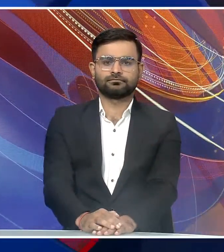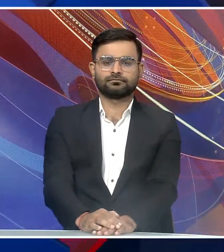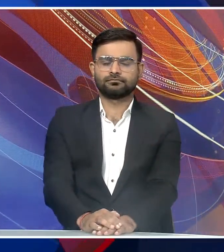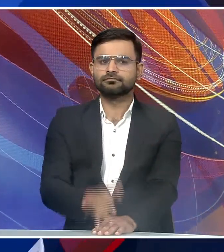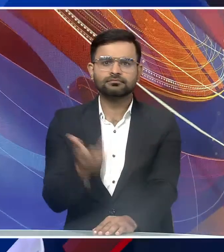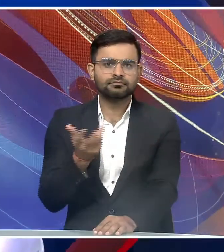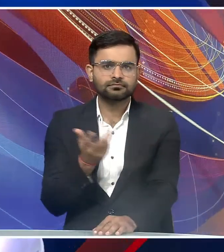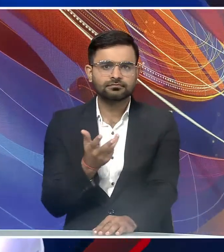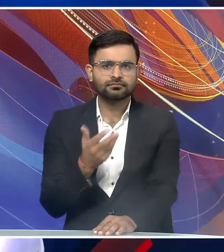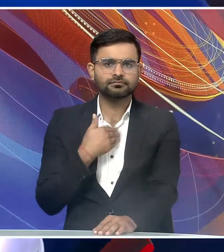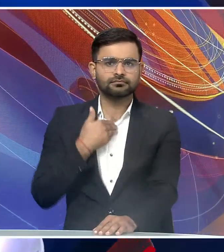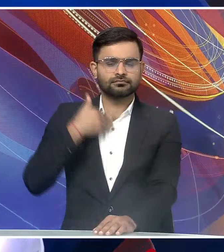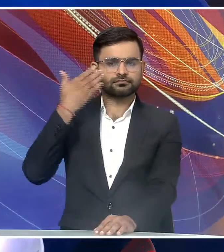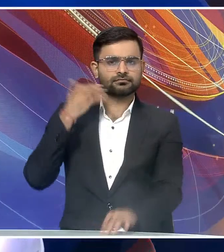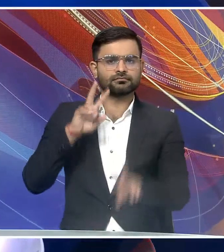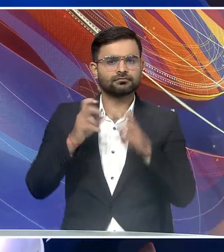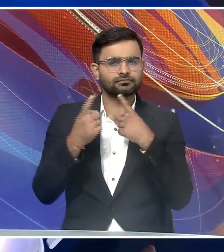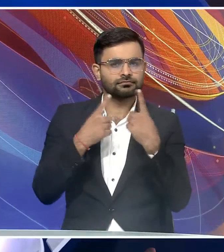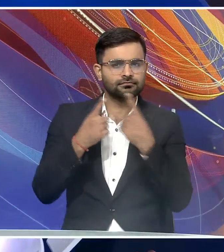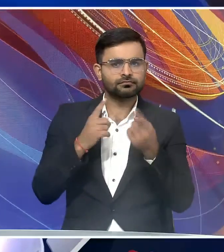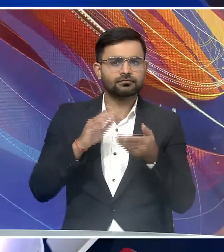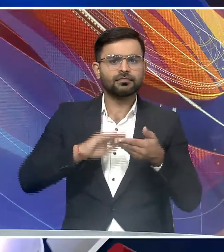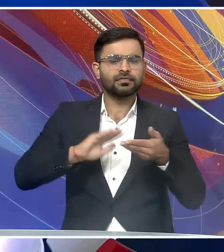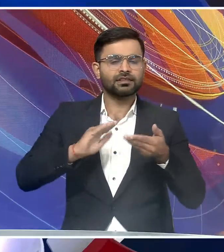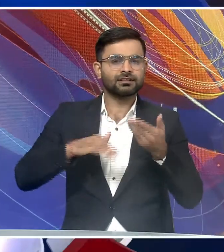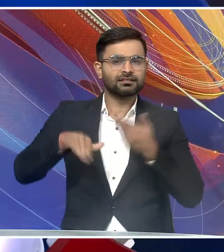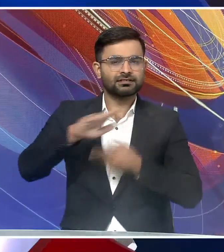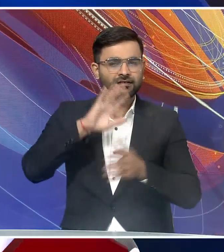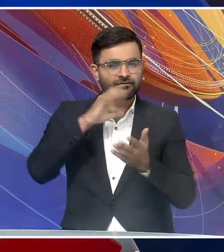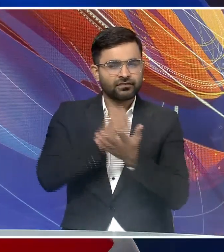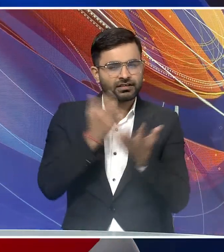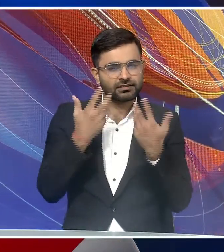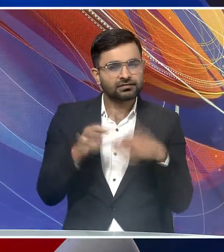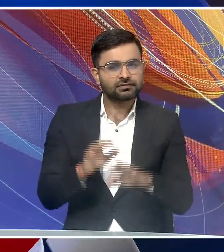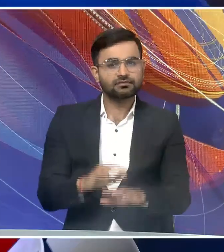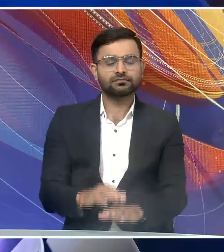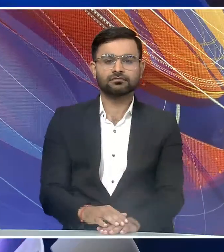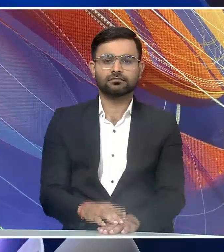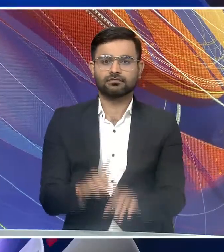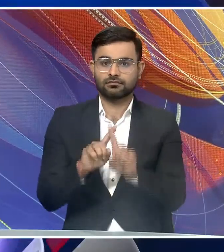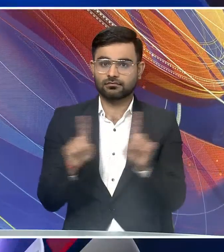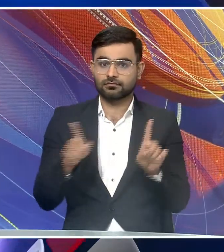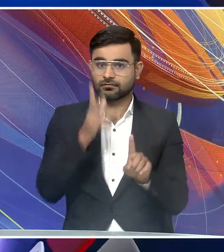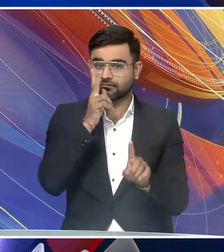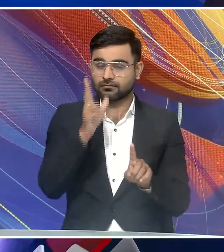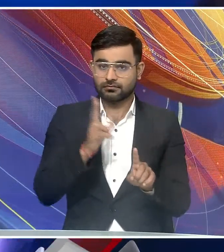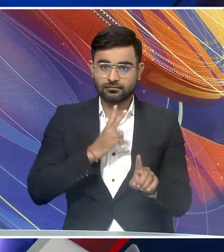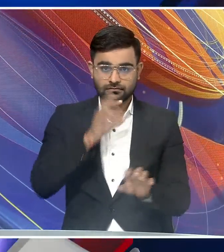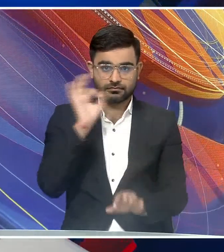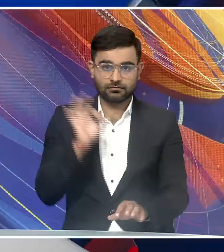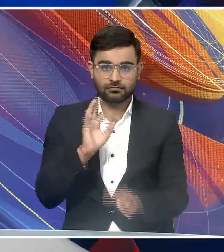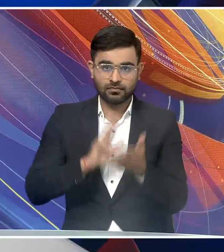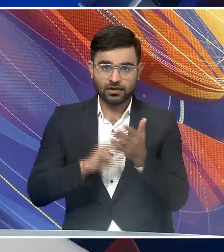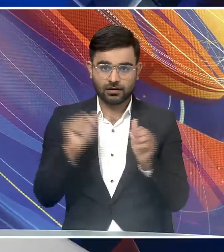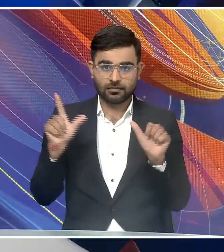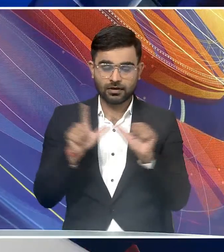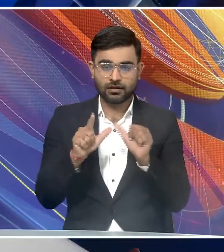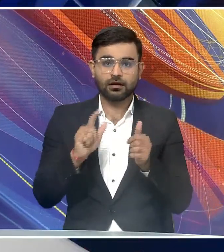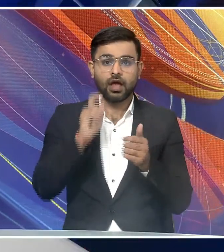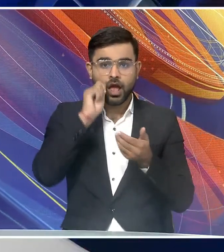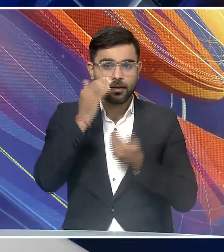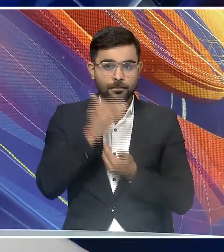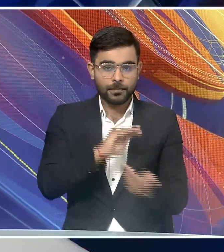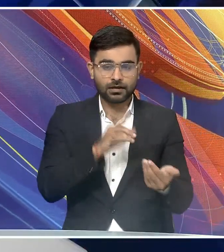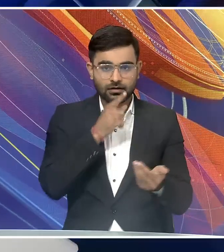अरे लेकिन अभी तो थोड़ी देर पहले आप रिश्ता तय करके गए थे। पर आपने बताया नहीं था कि एमएलए साहब भी अपने बेटे की